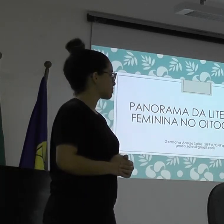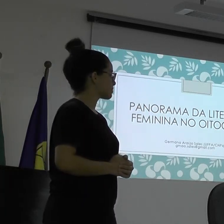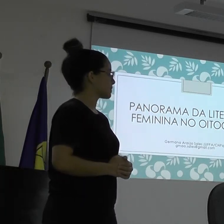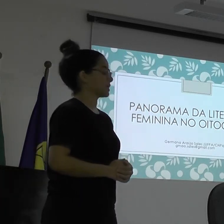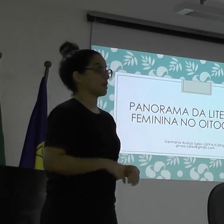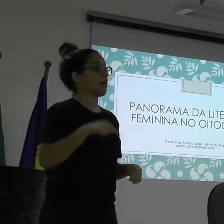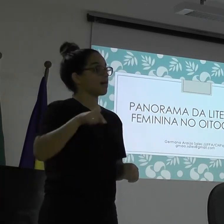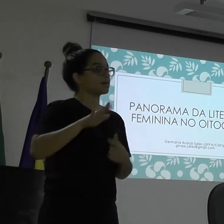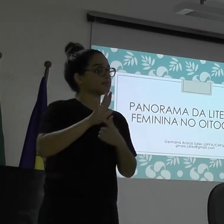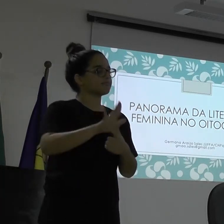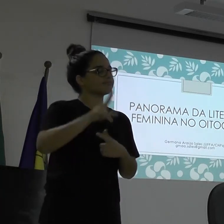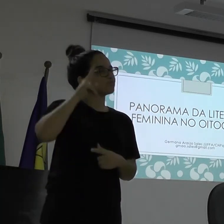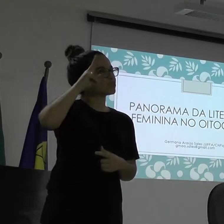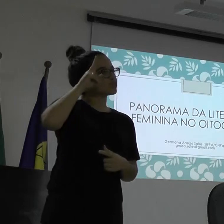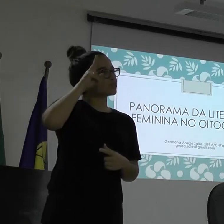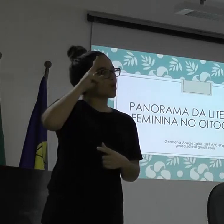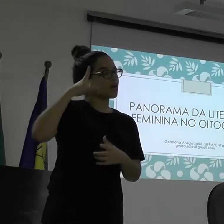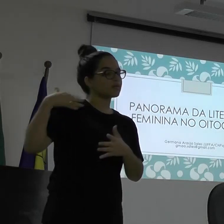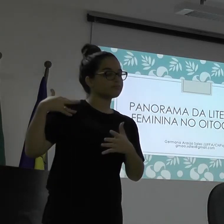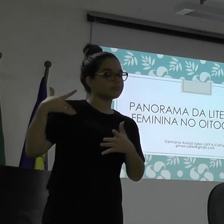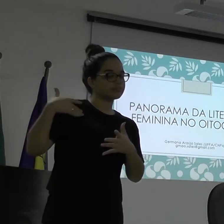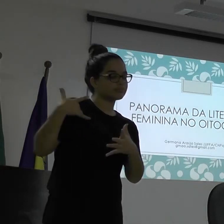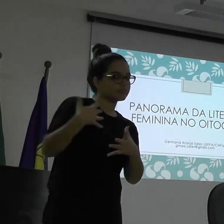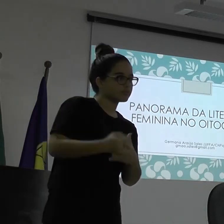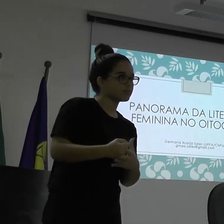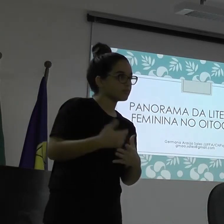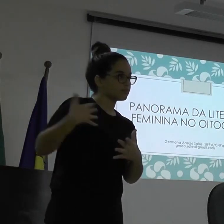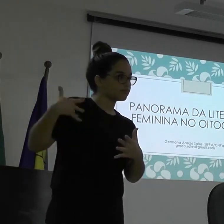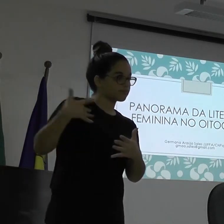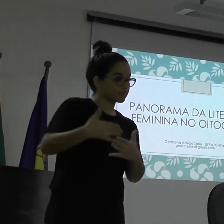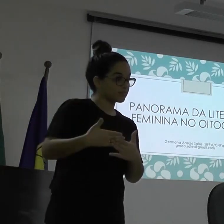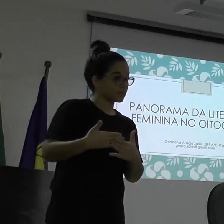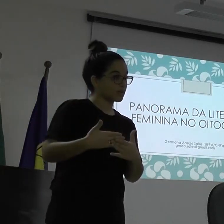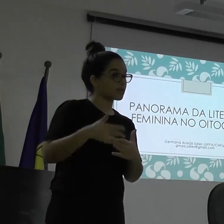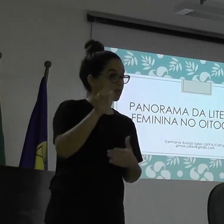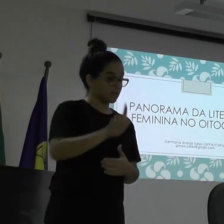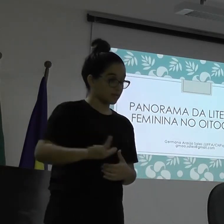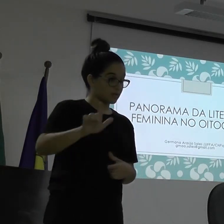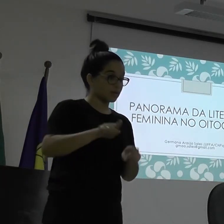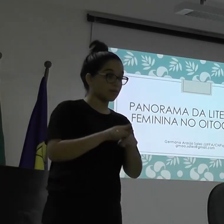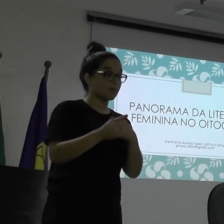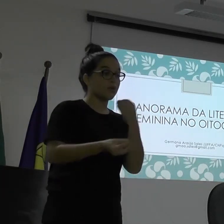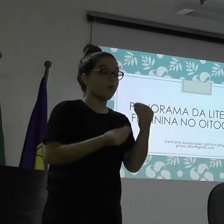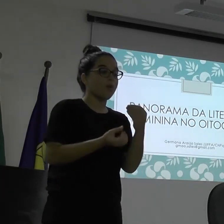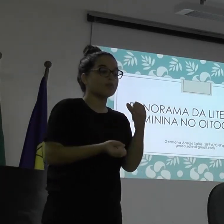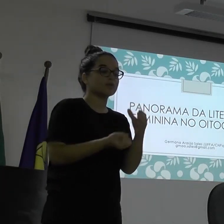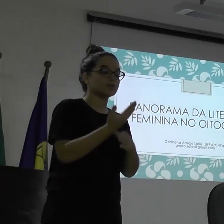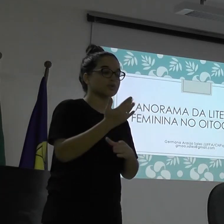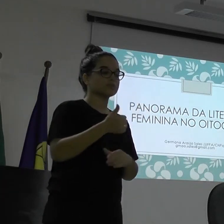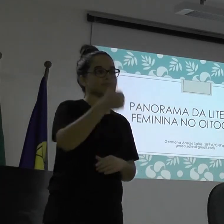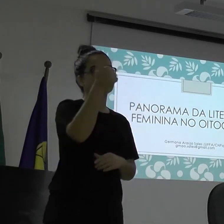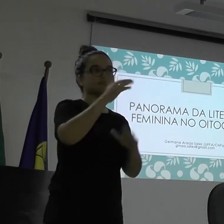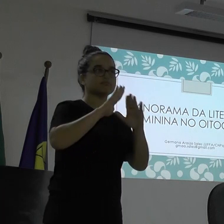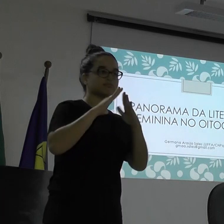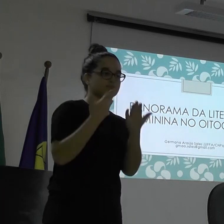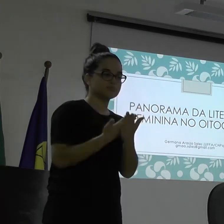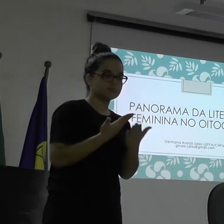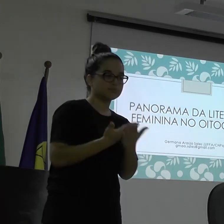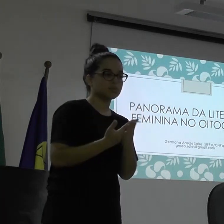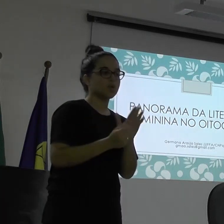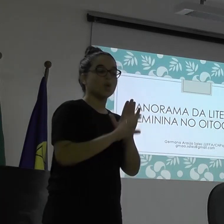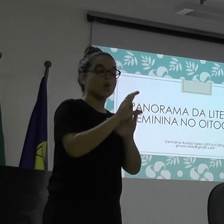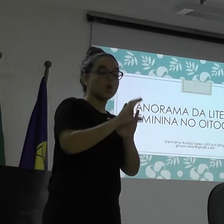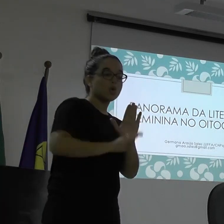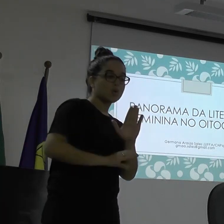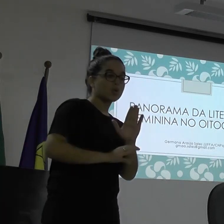toda a história da institucionalização da literatura e com a formação das primeiras escolas, o currículo